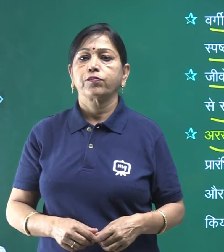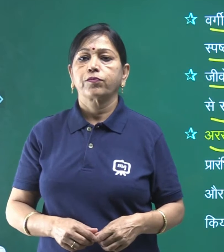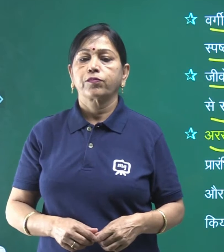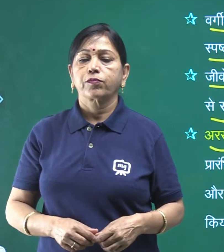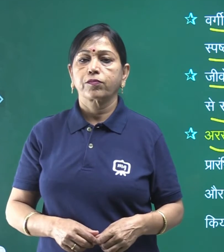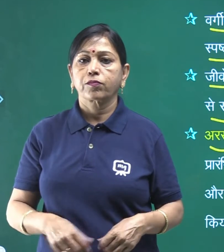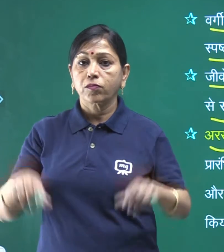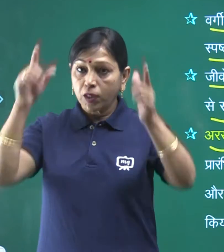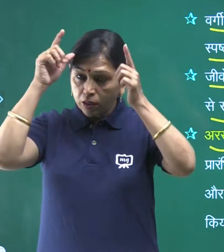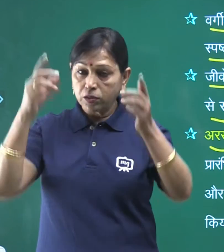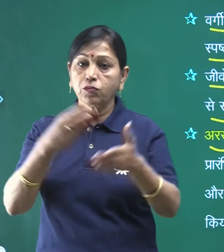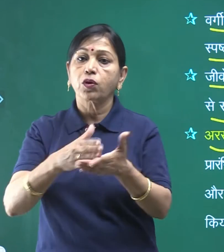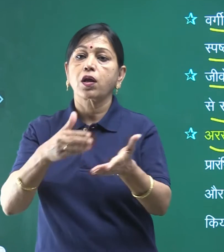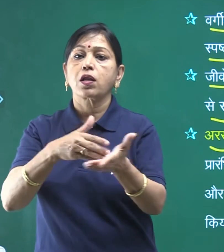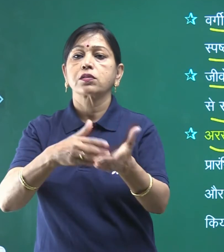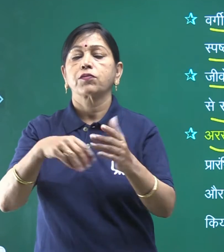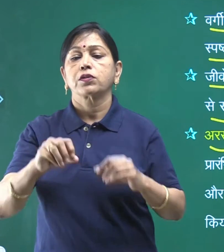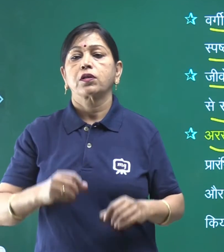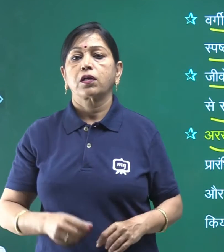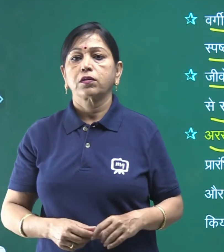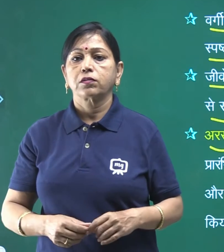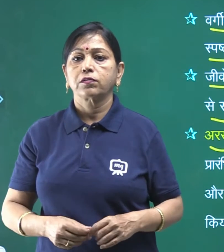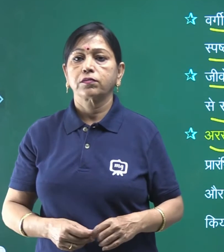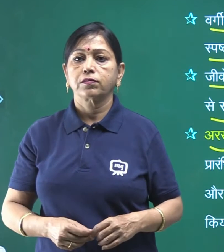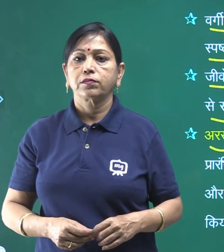जीवों के वर्गीकरण का